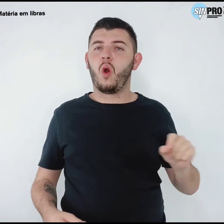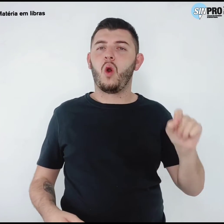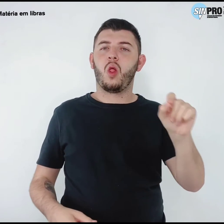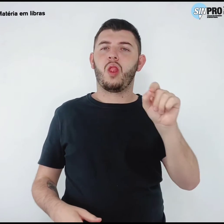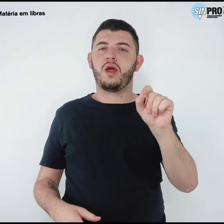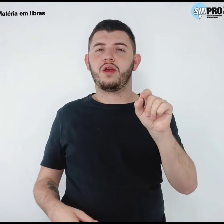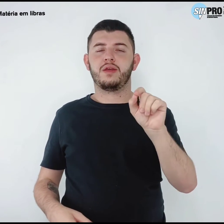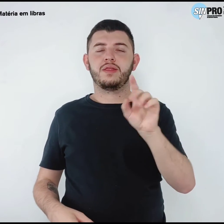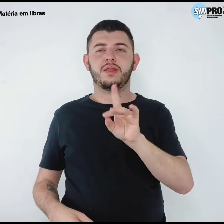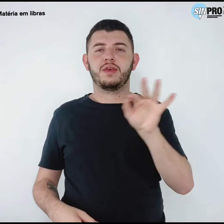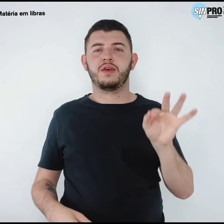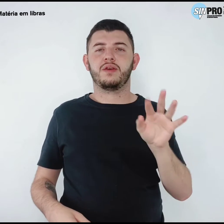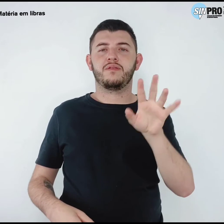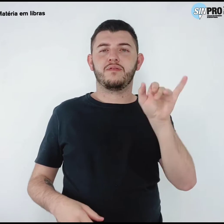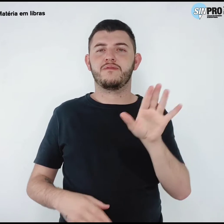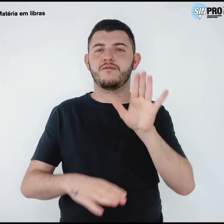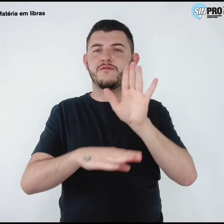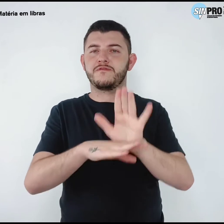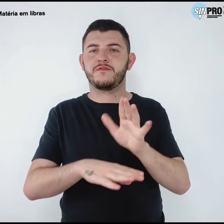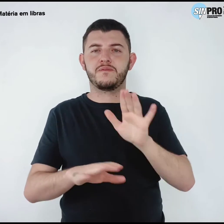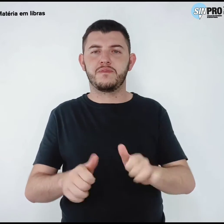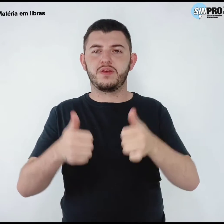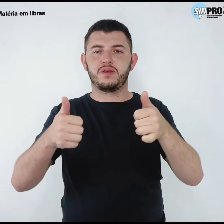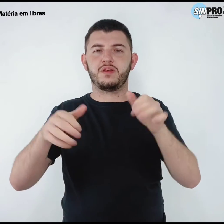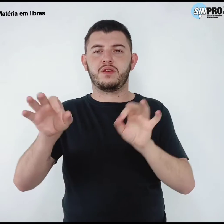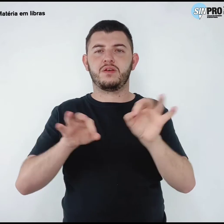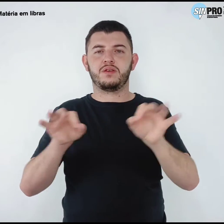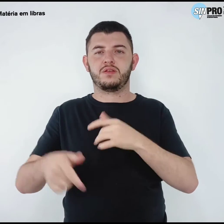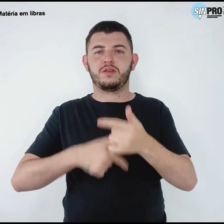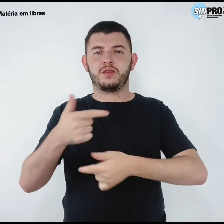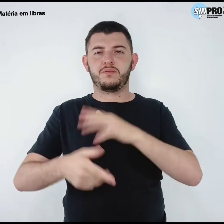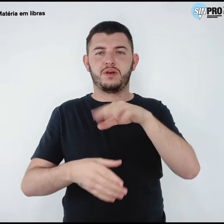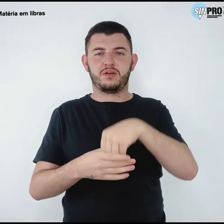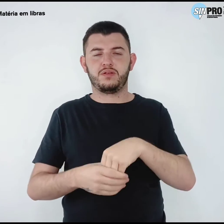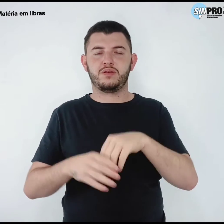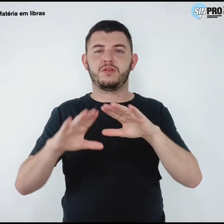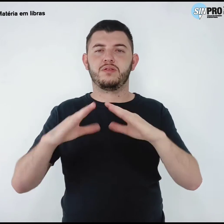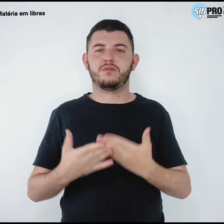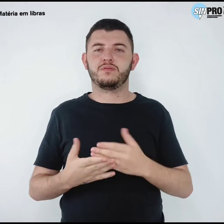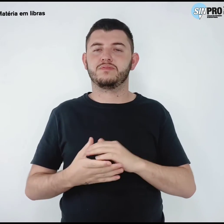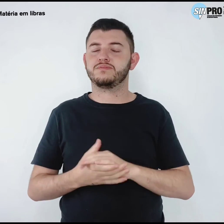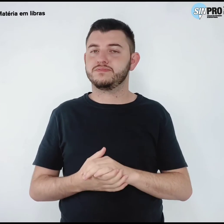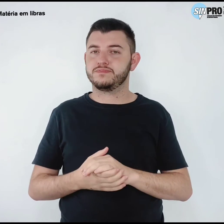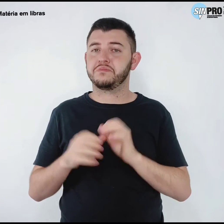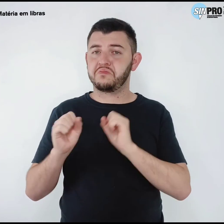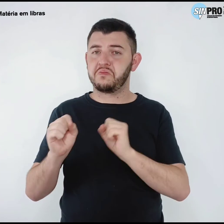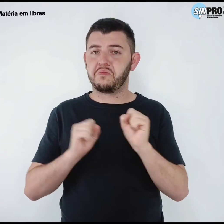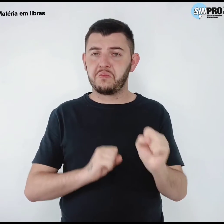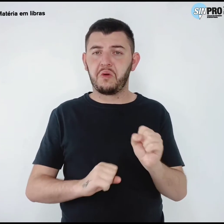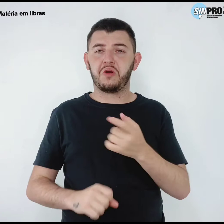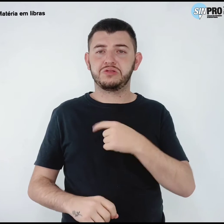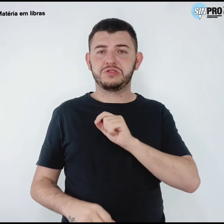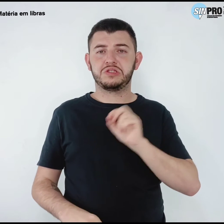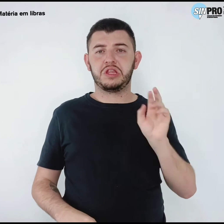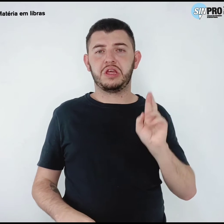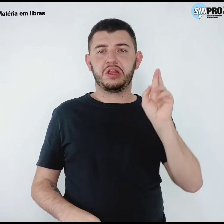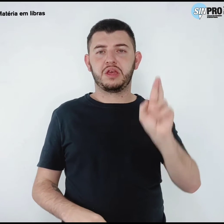melhorando toda a organização de trabalho da unidade escolar. Podem ser delegados